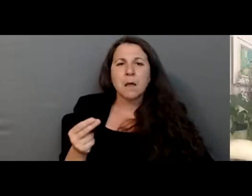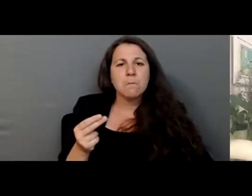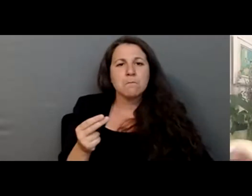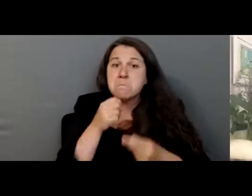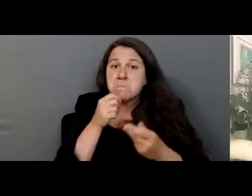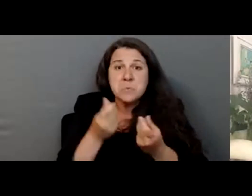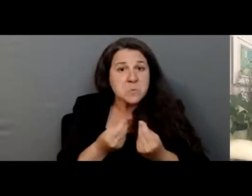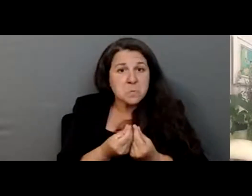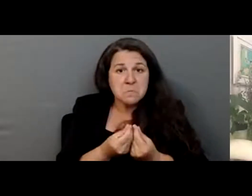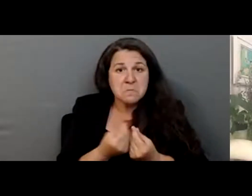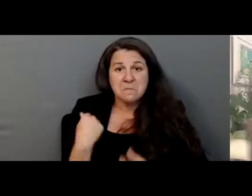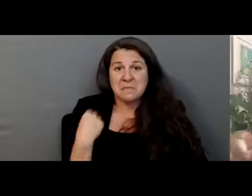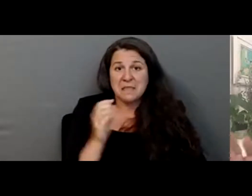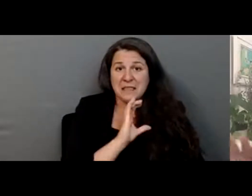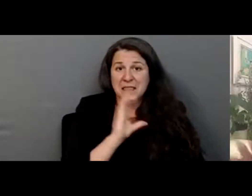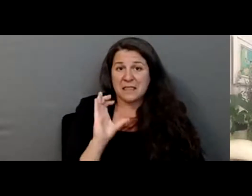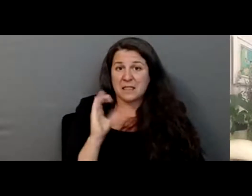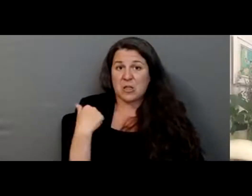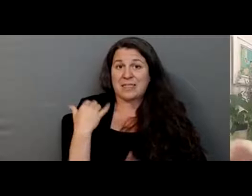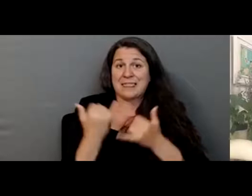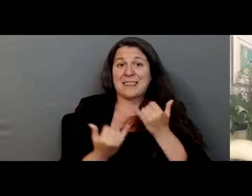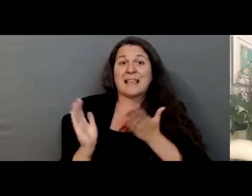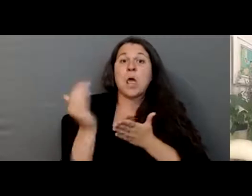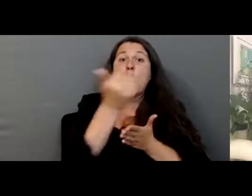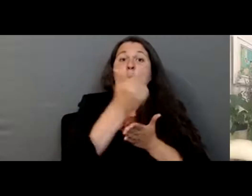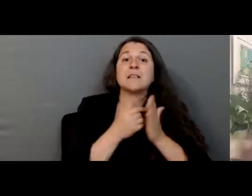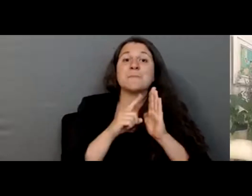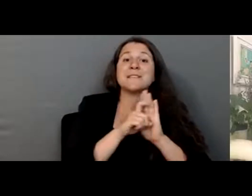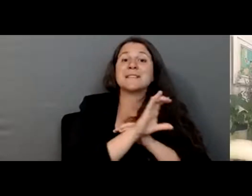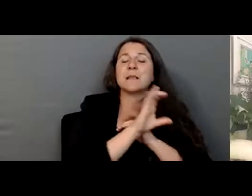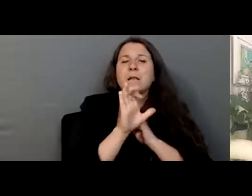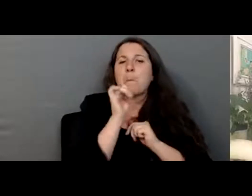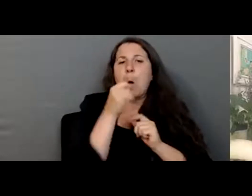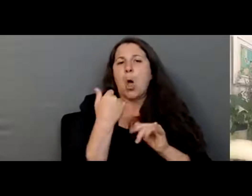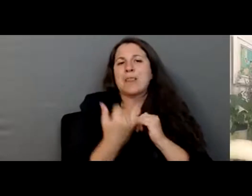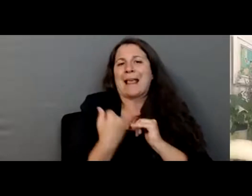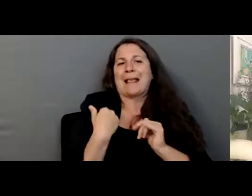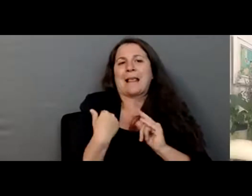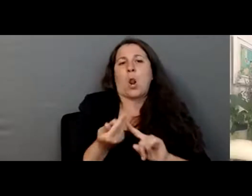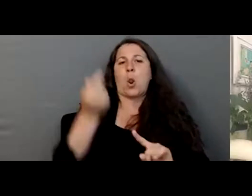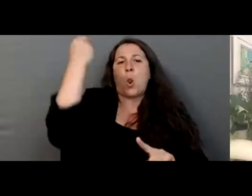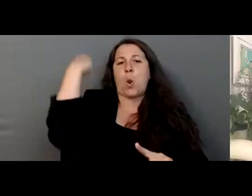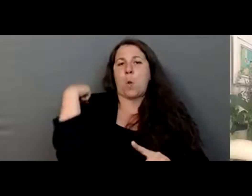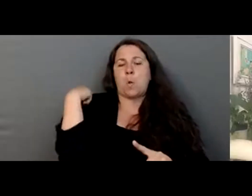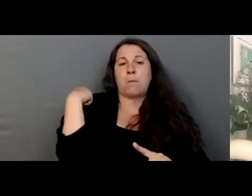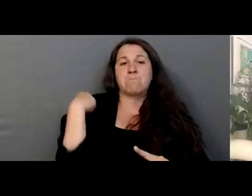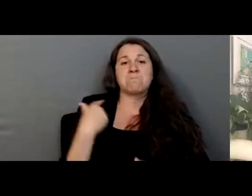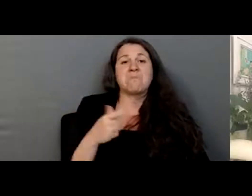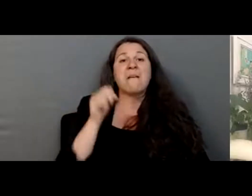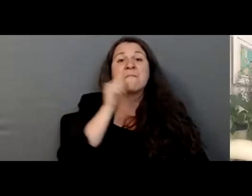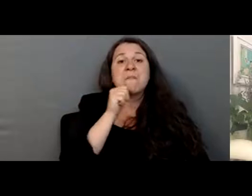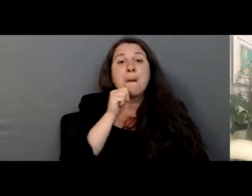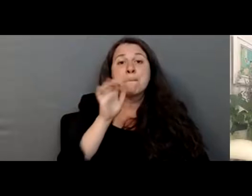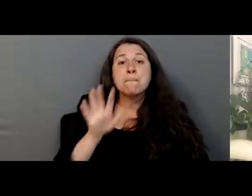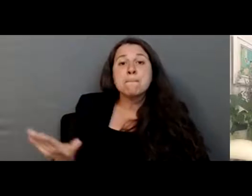le dernier recensement de statistiques, Canada, pas celui qu'on vient peut-être de compléter au long ou au cours, dépendant, c'est 25% des femmes qui